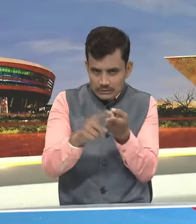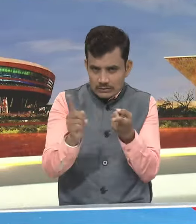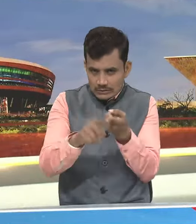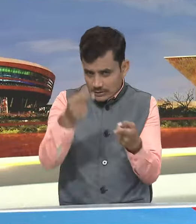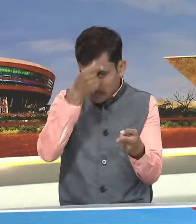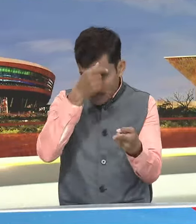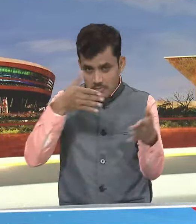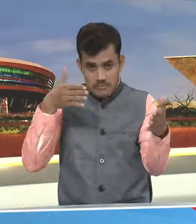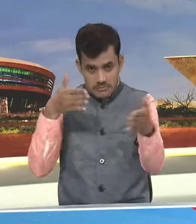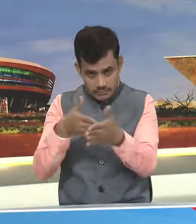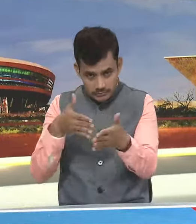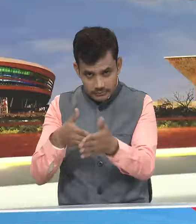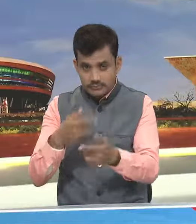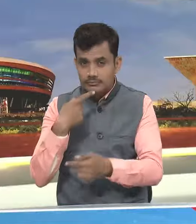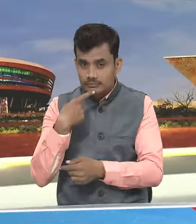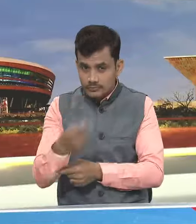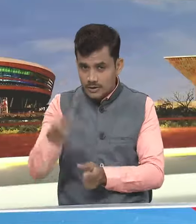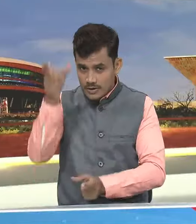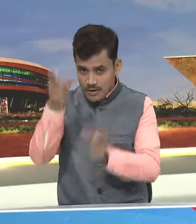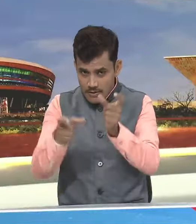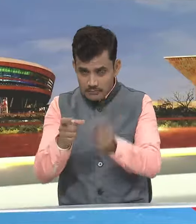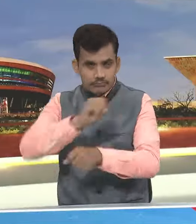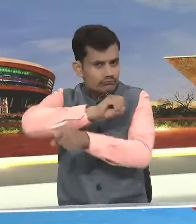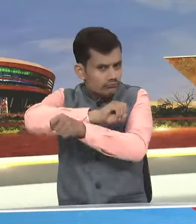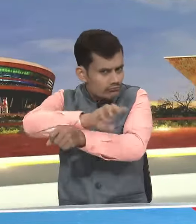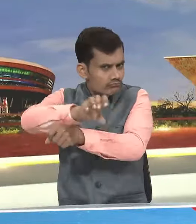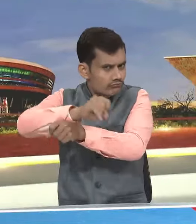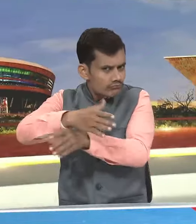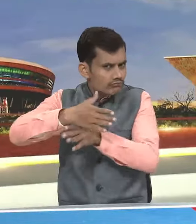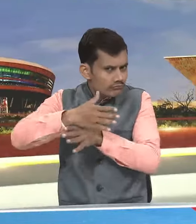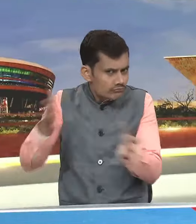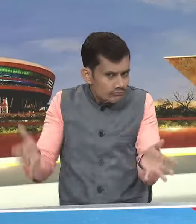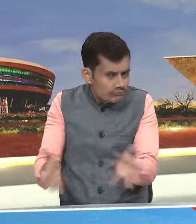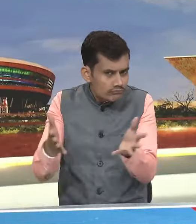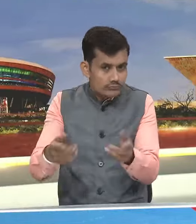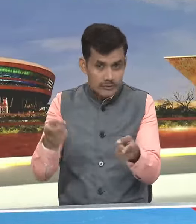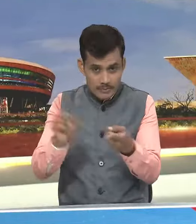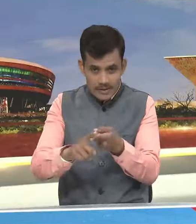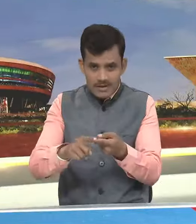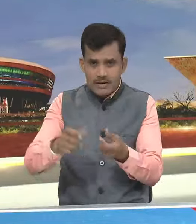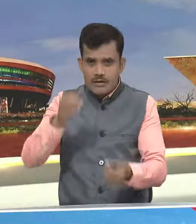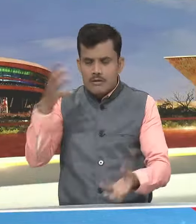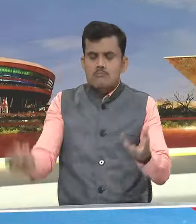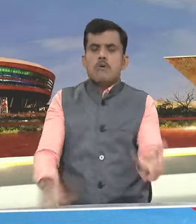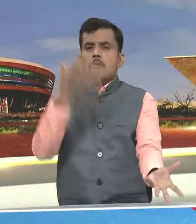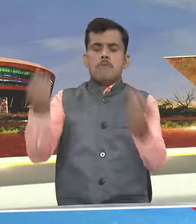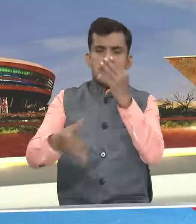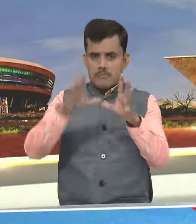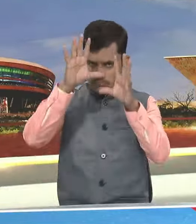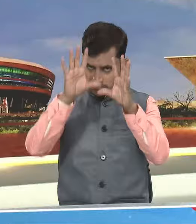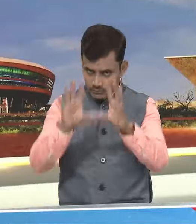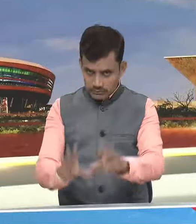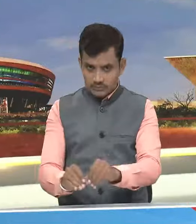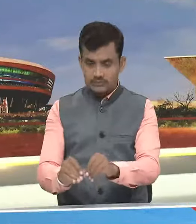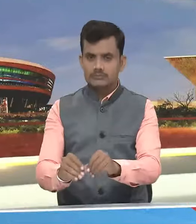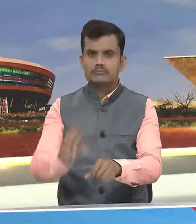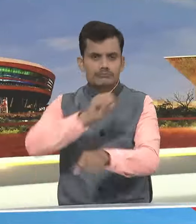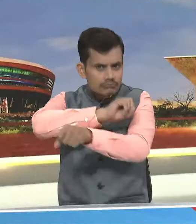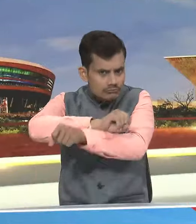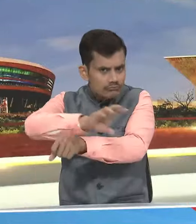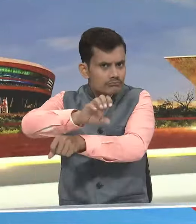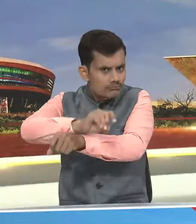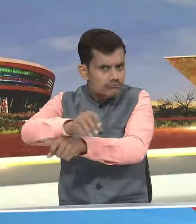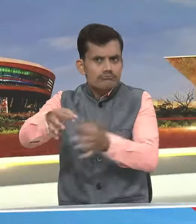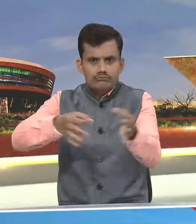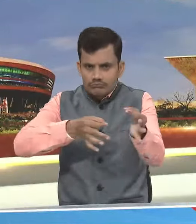स्वास्थ्य पर प्रभाव के बारे में लोगों को जागरूक करने के साथ ही पठा के ना छोड़ने को लेकर भी जागरूकता